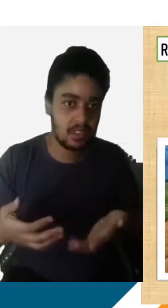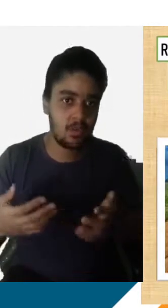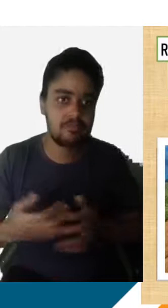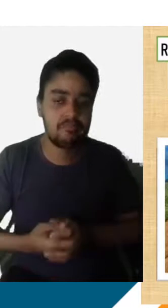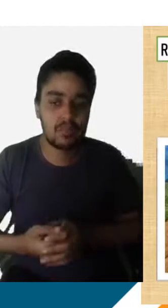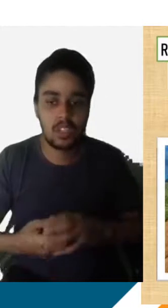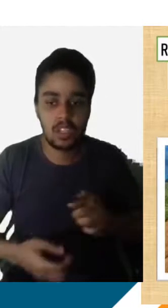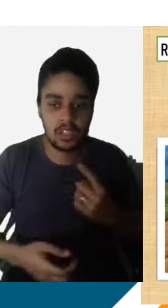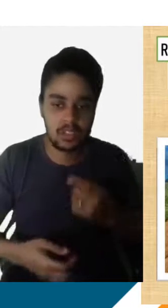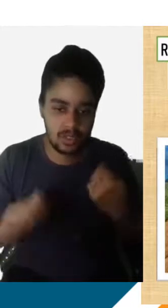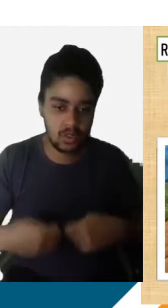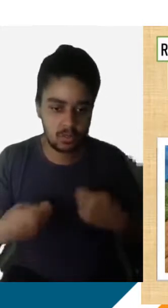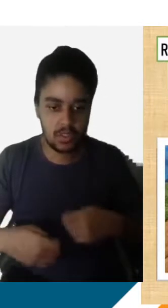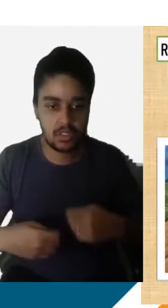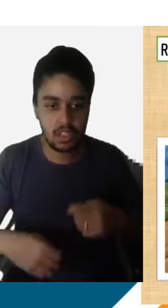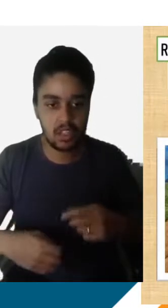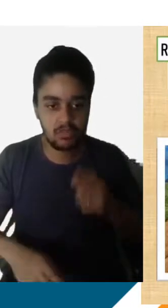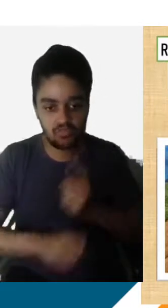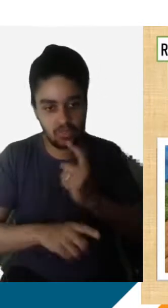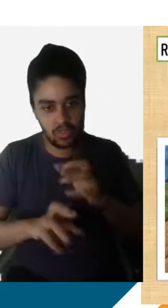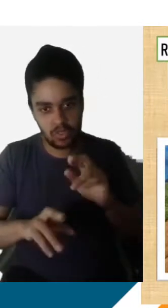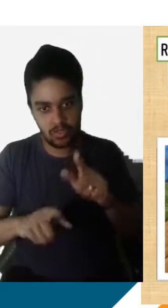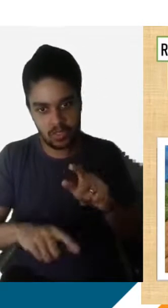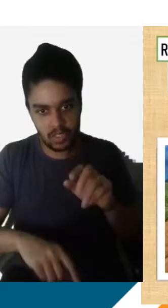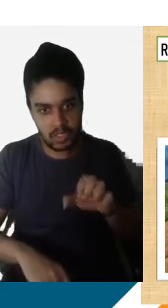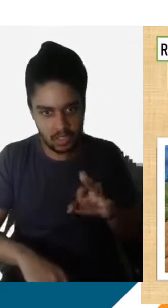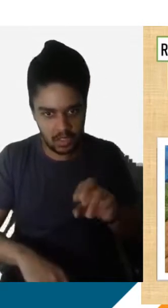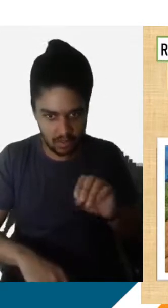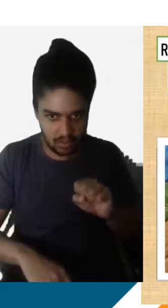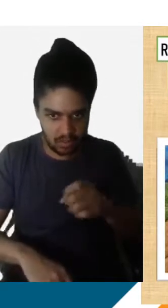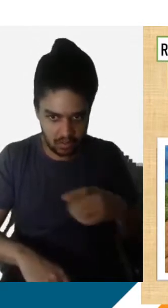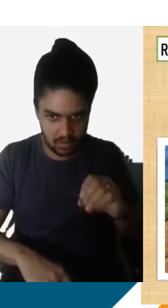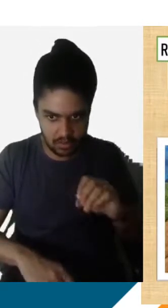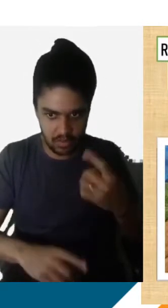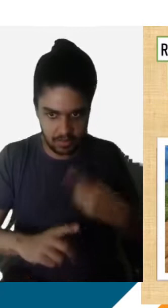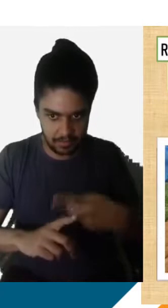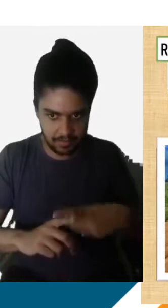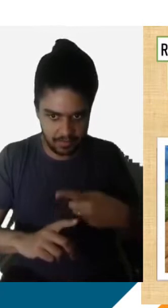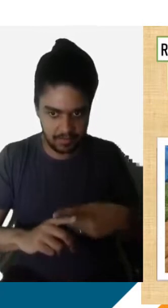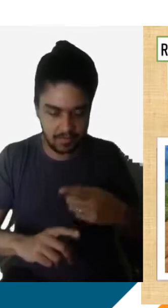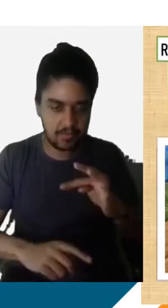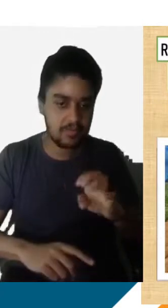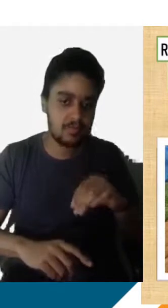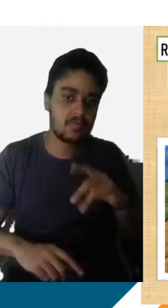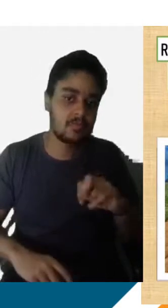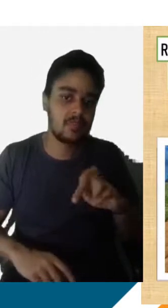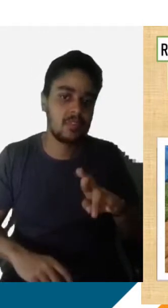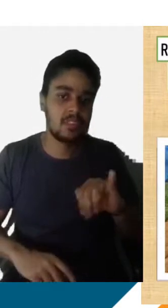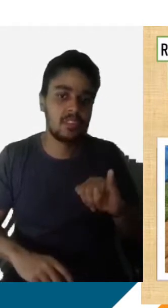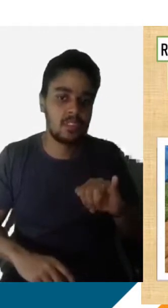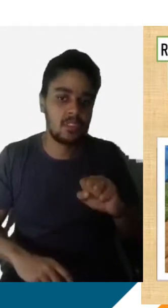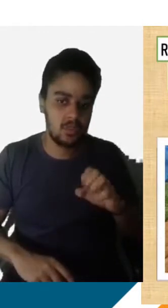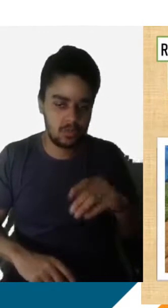Dito isso, a gente precisa agora diferenciar da erosão, porque enquanto o intemperismo é justamente